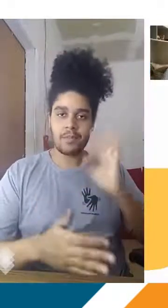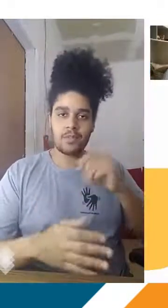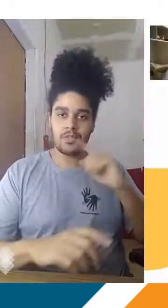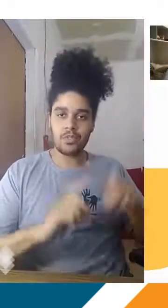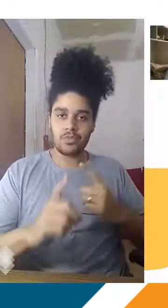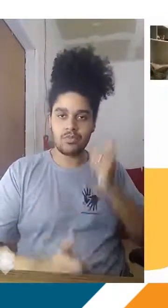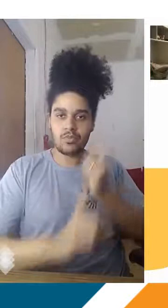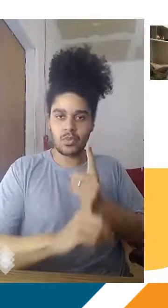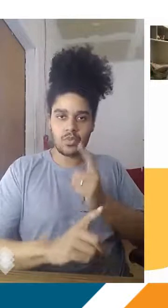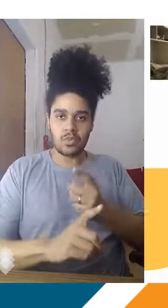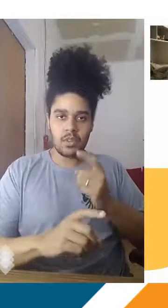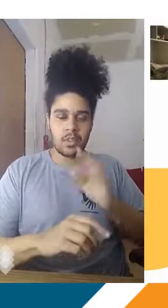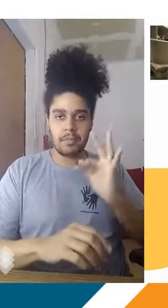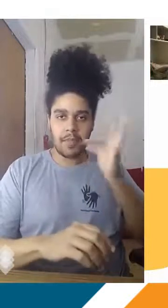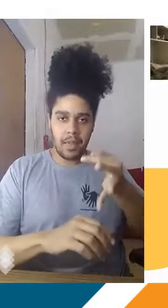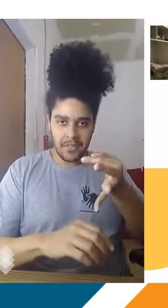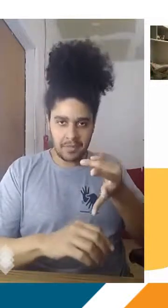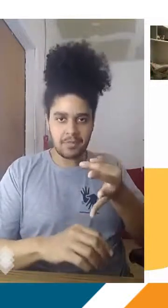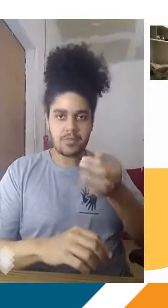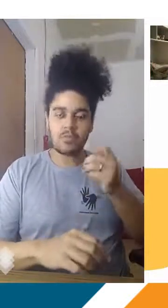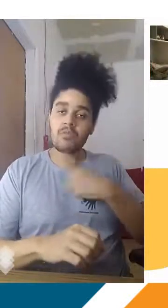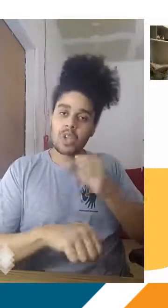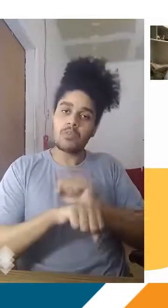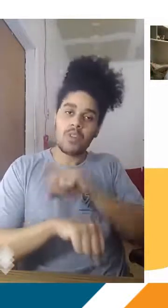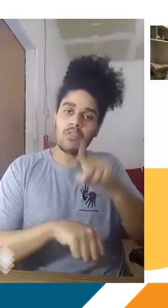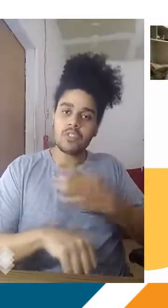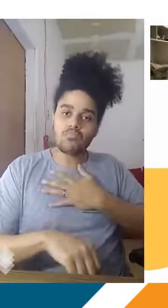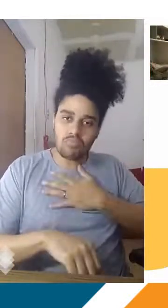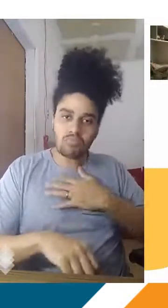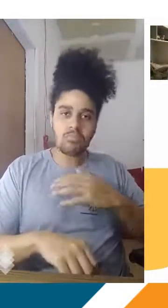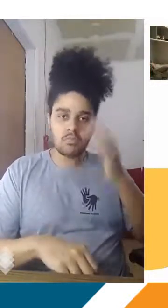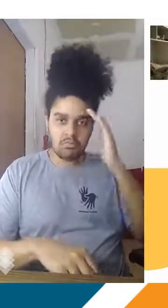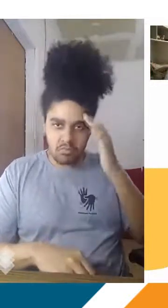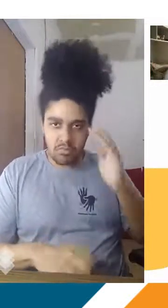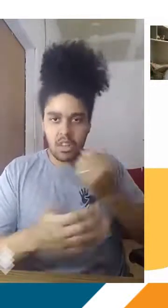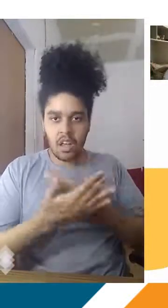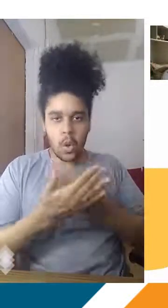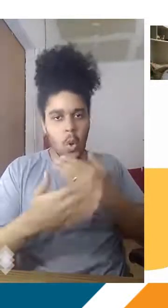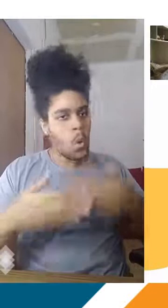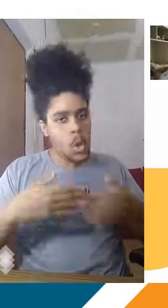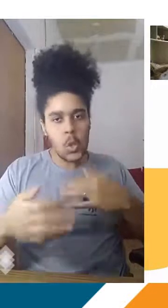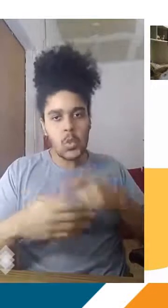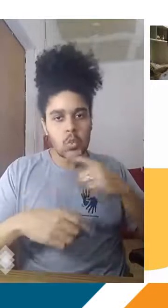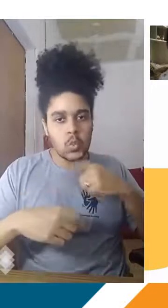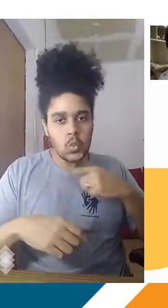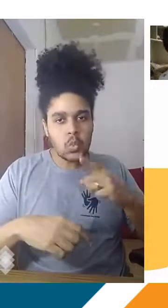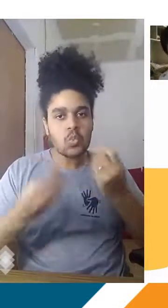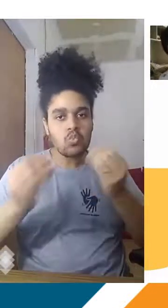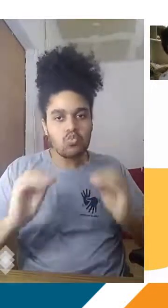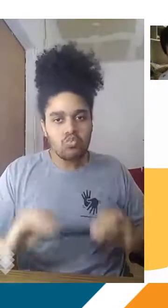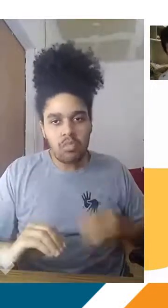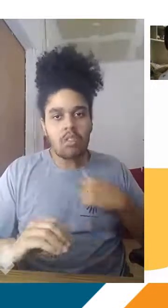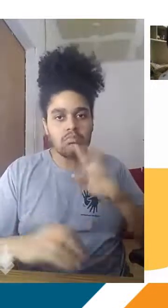isso, gente. Até a próxima. Nós nos encontramos muito em breve. Espero que vocês tenham gostado e compreendido a aula. Se tiverem quaisquer dúvidas,